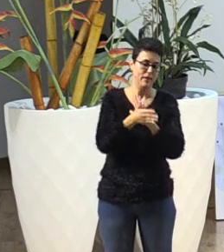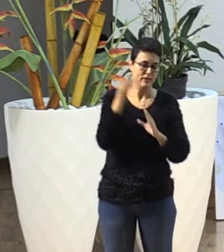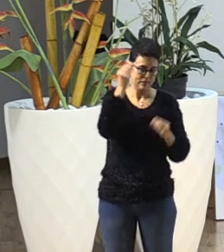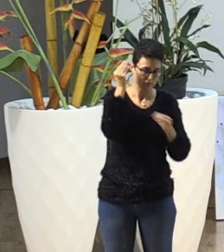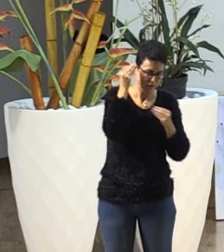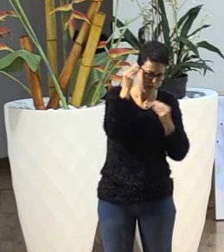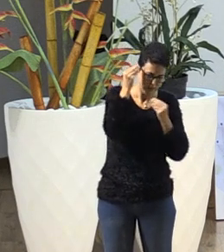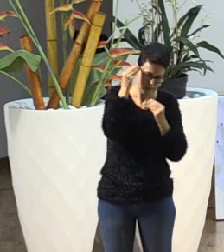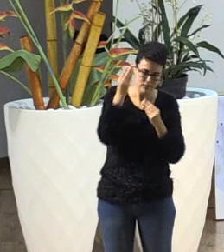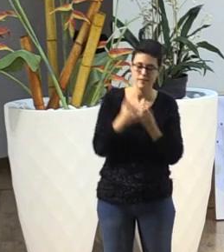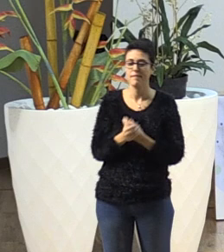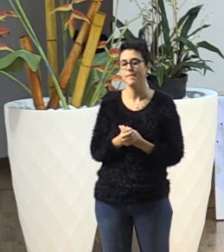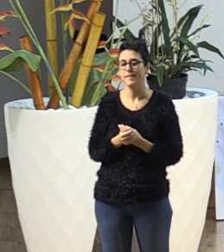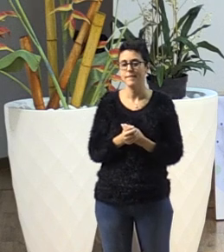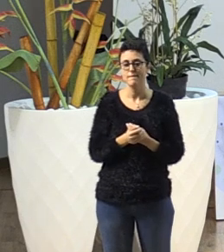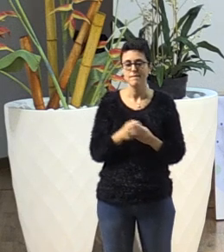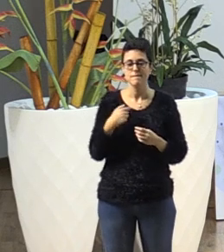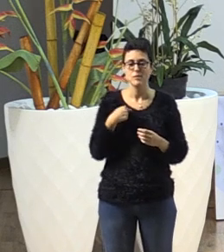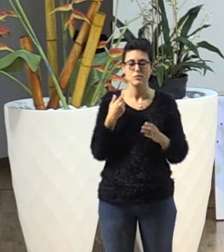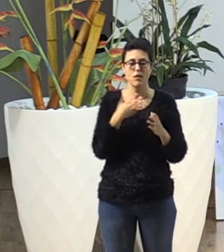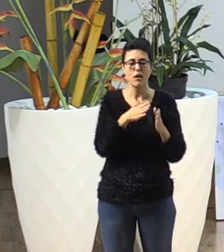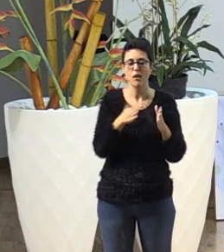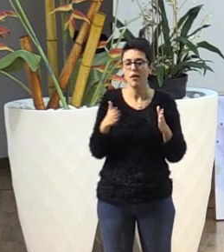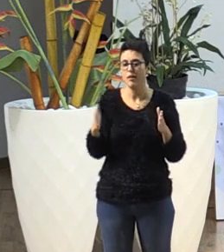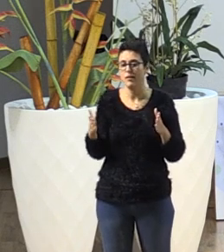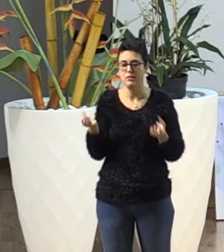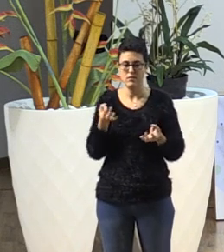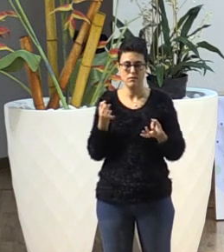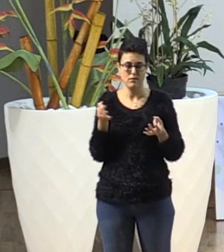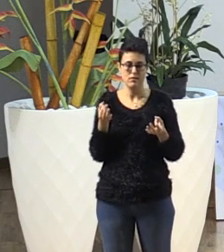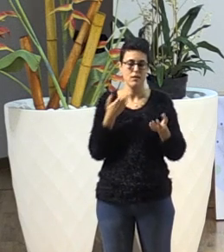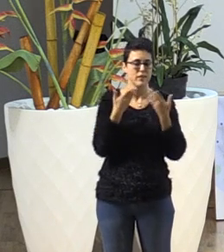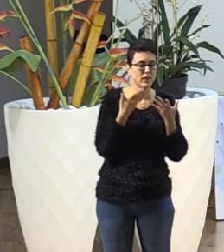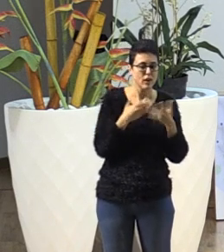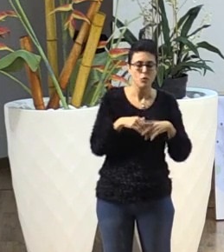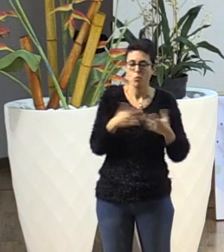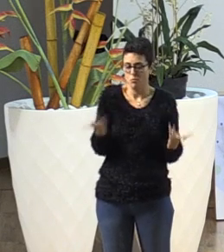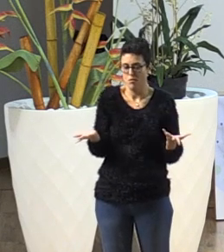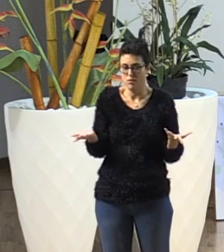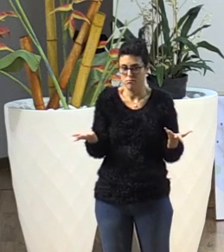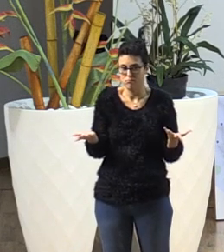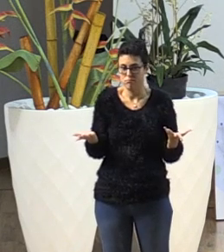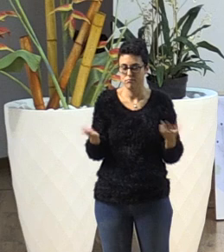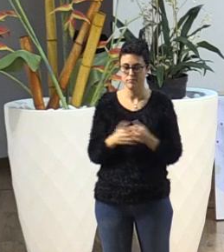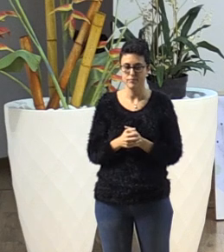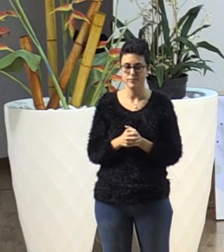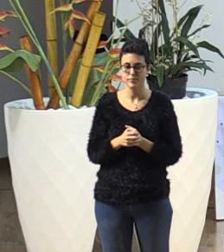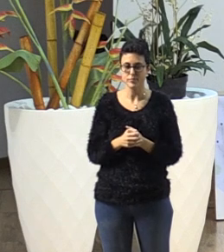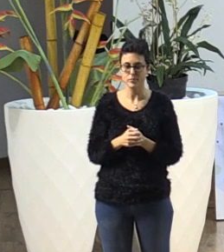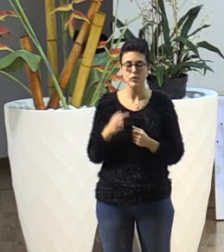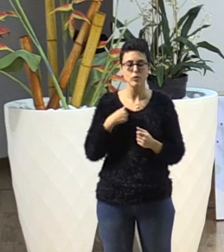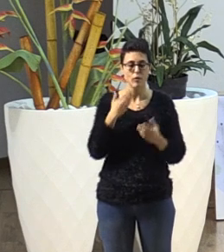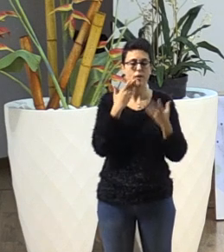definen muy bien desde dónde voy a ir hablando y el diálogo que vamos a establecer, al menos como lo veo yo. Y desde aquí, pues